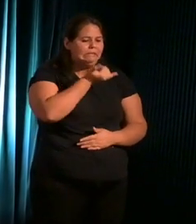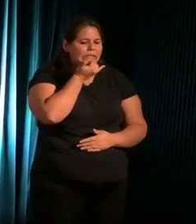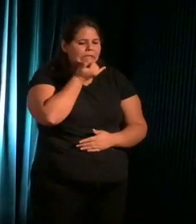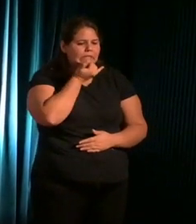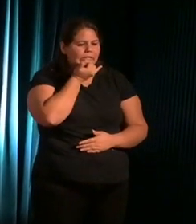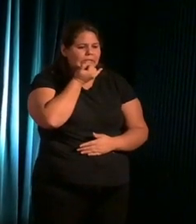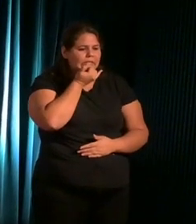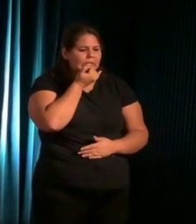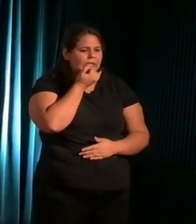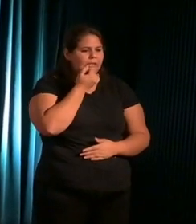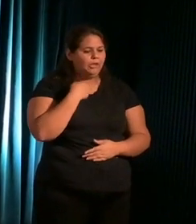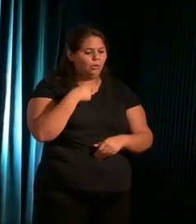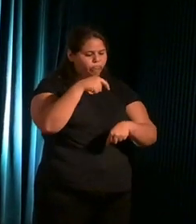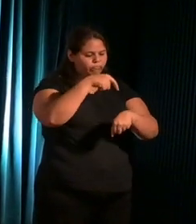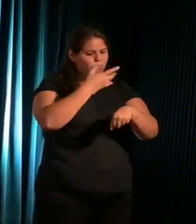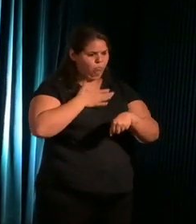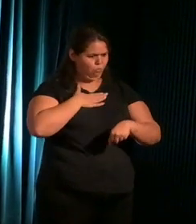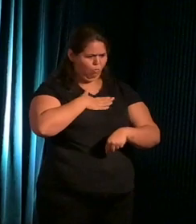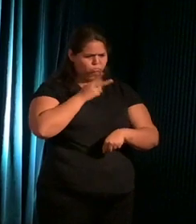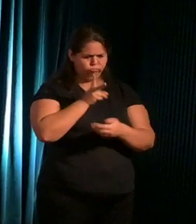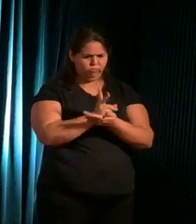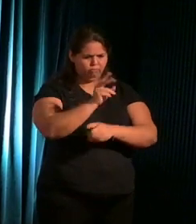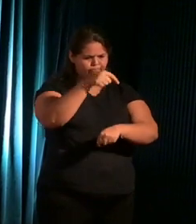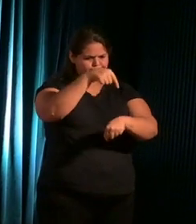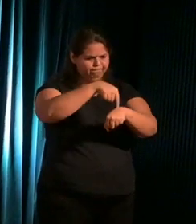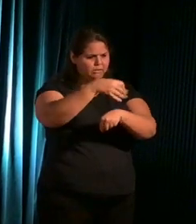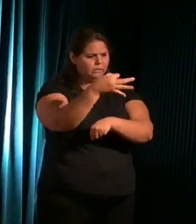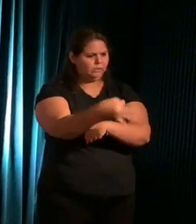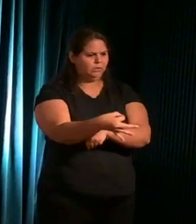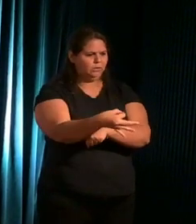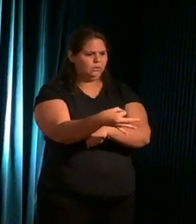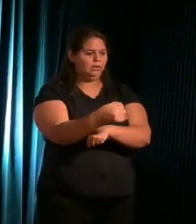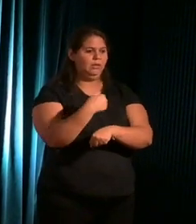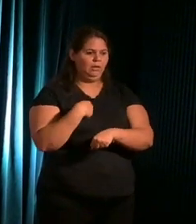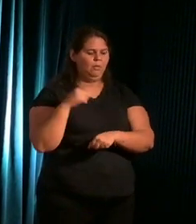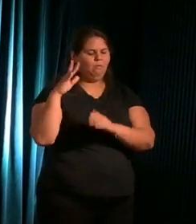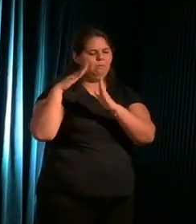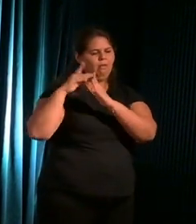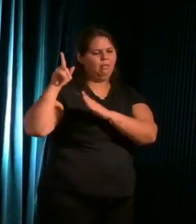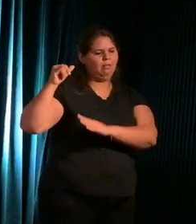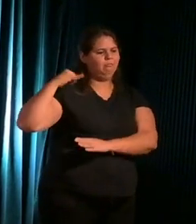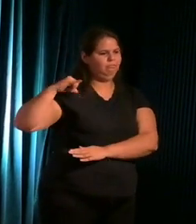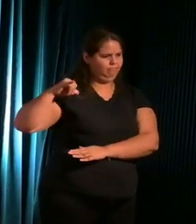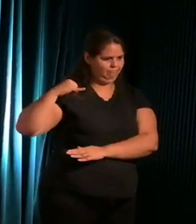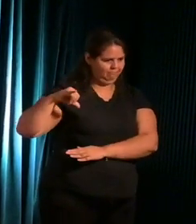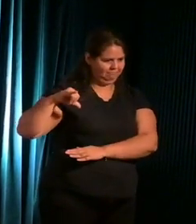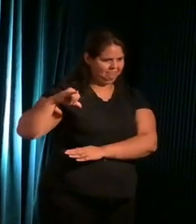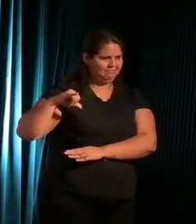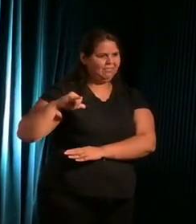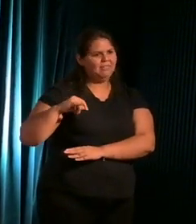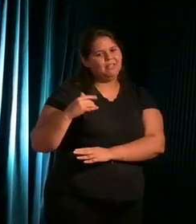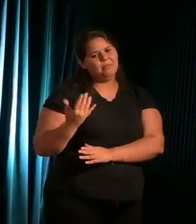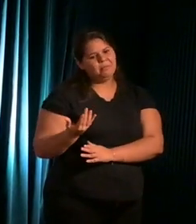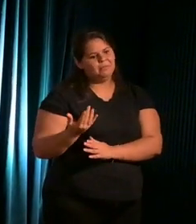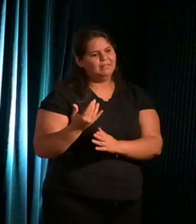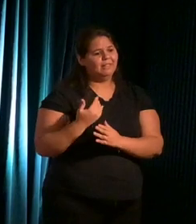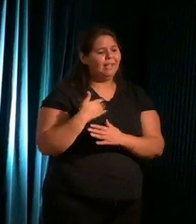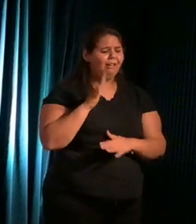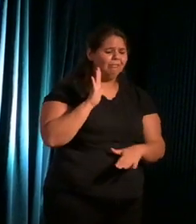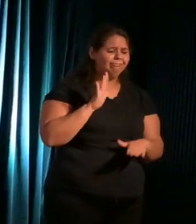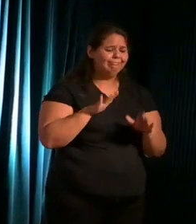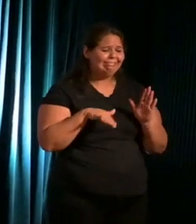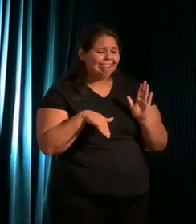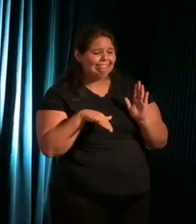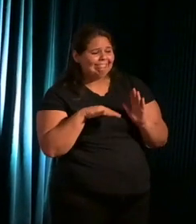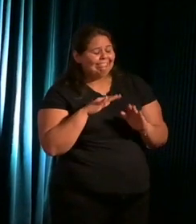Desculpe, eu sou da pontualidade. Embora um carioca, mas às vezes a